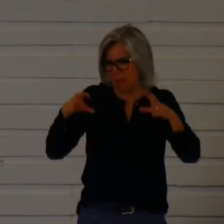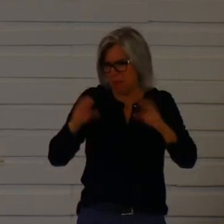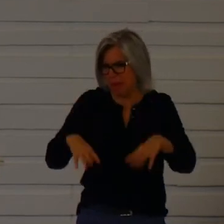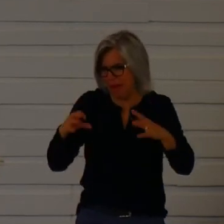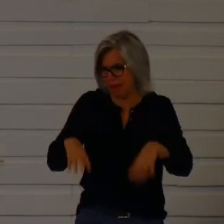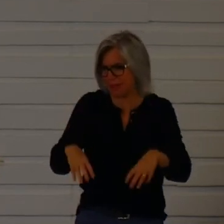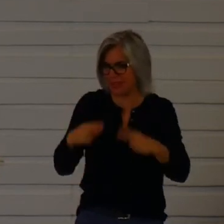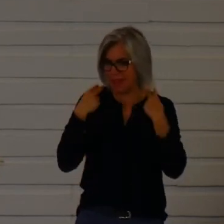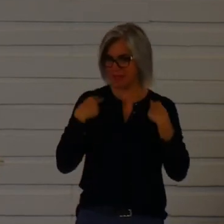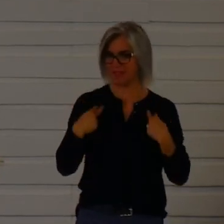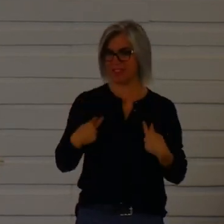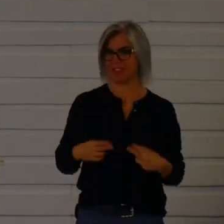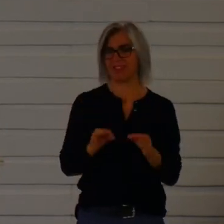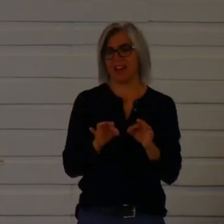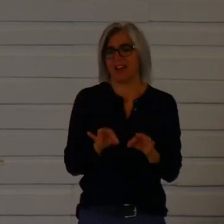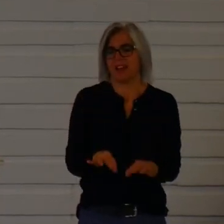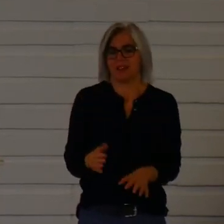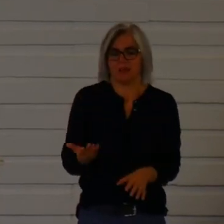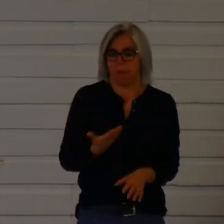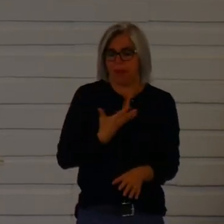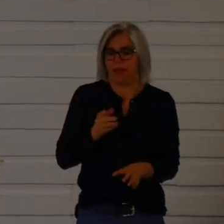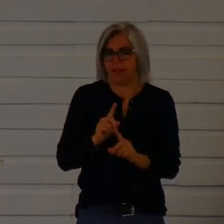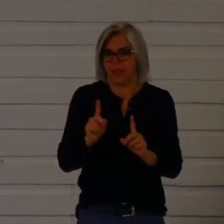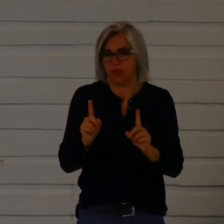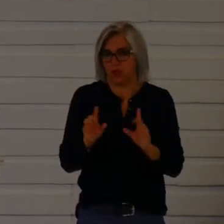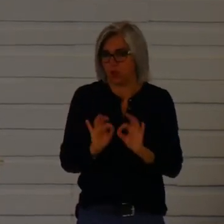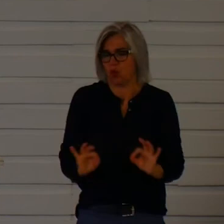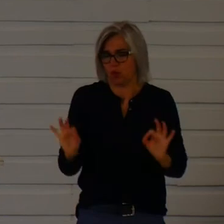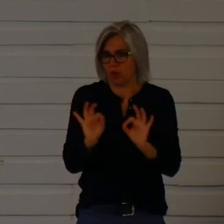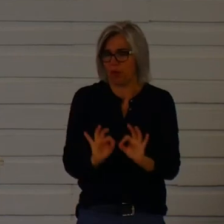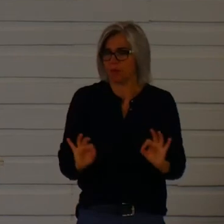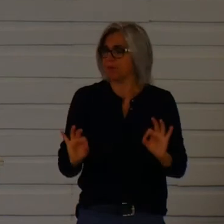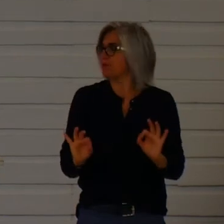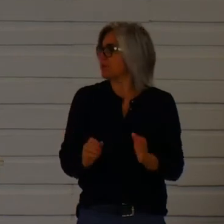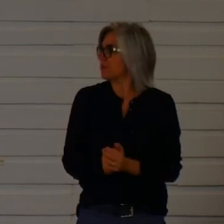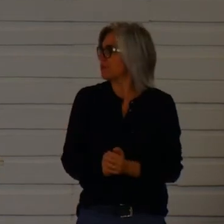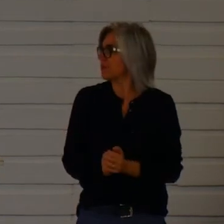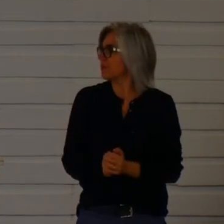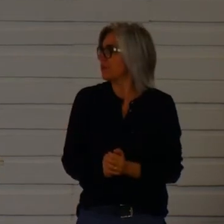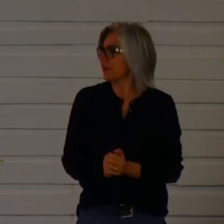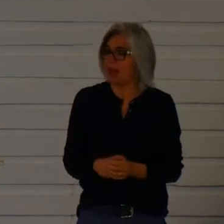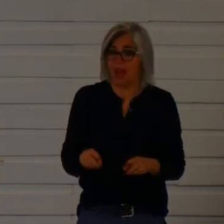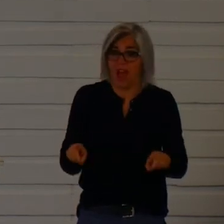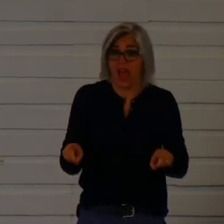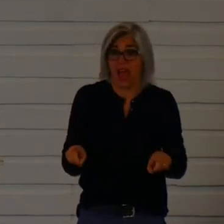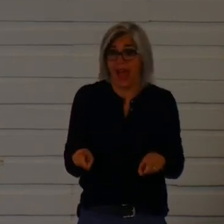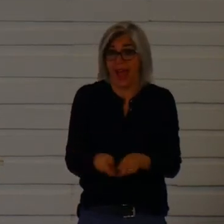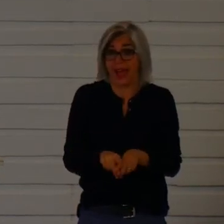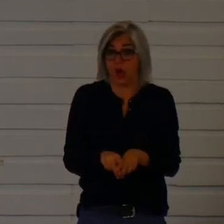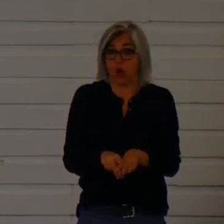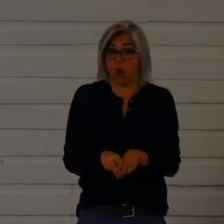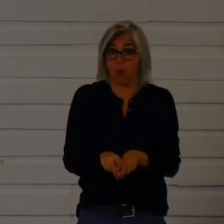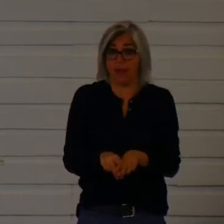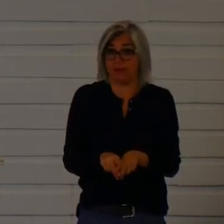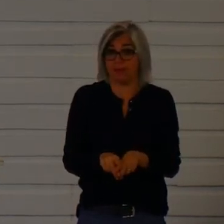vita. È come buttarsi giù dal come si chiama lì, quando siamo andati in America, che abbiamo visto dalle cascate